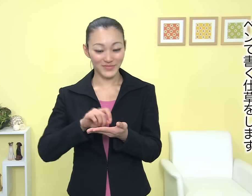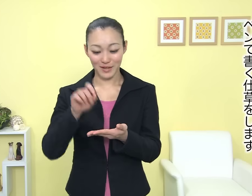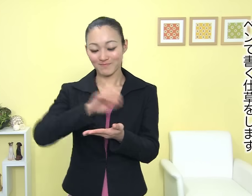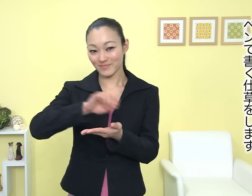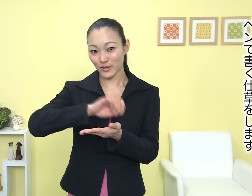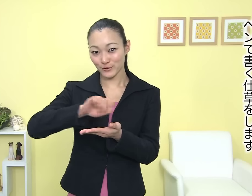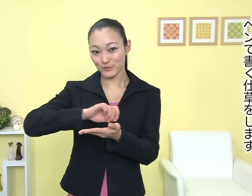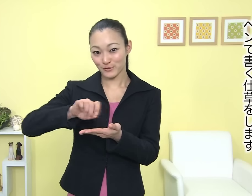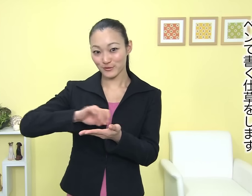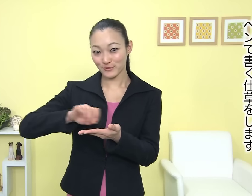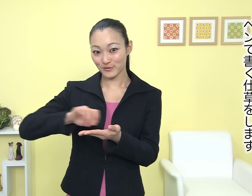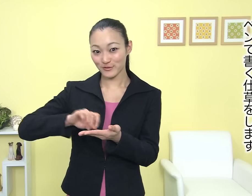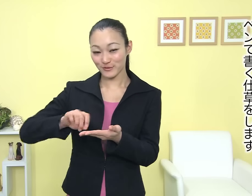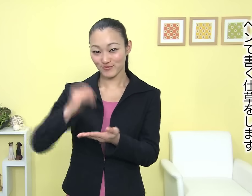ペンで書く仕草をします。